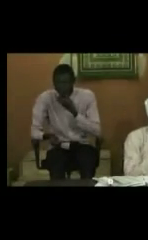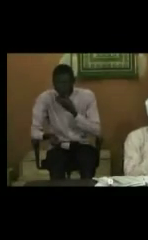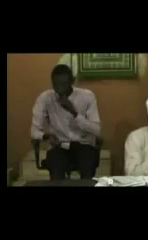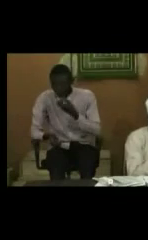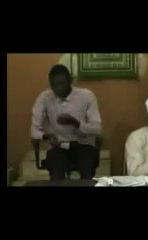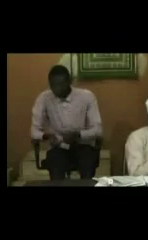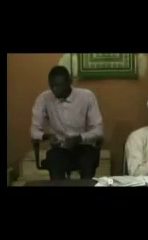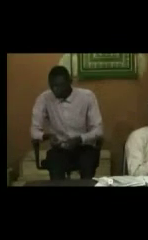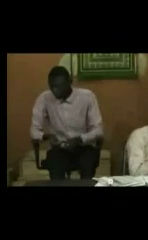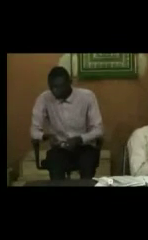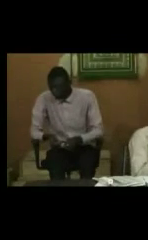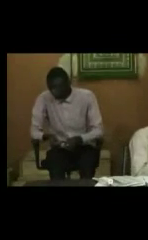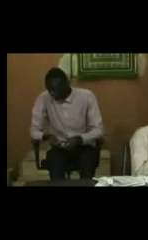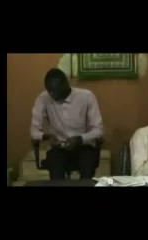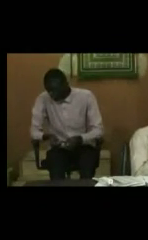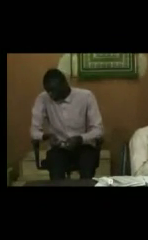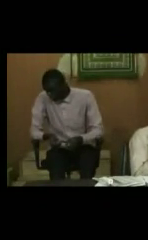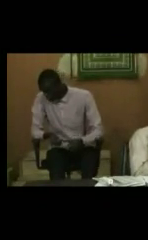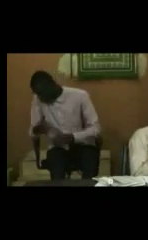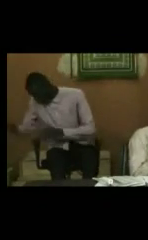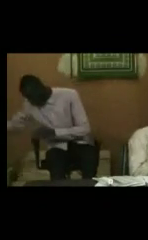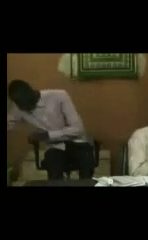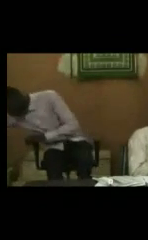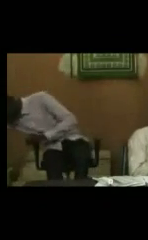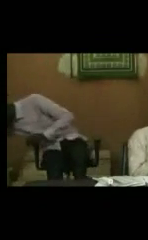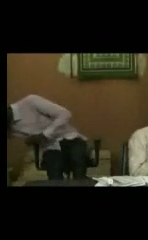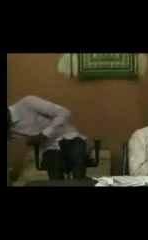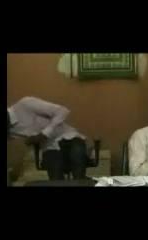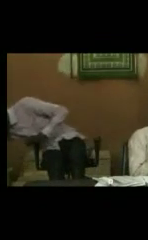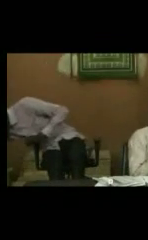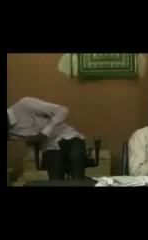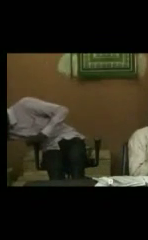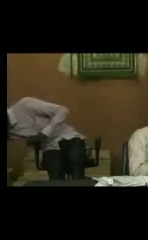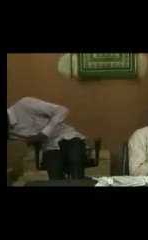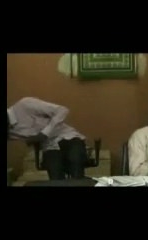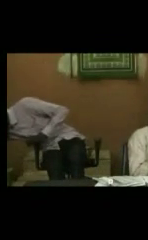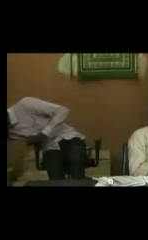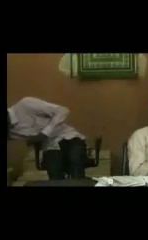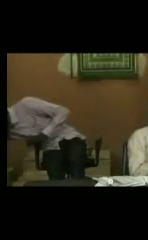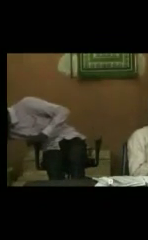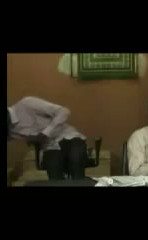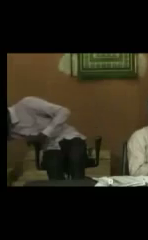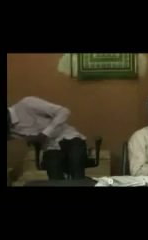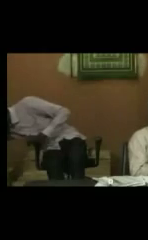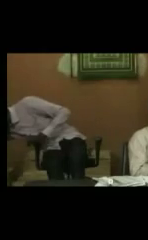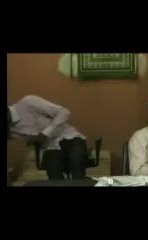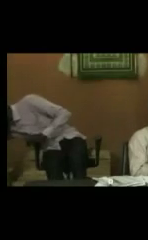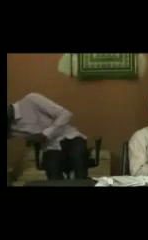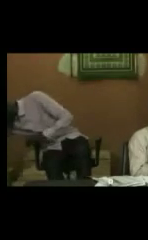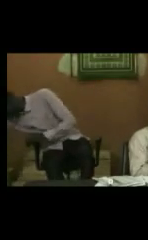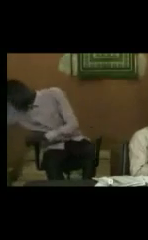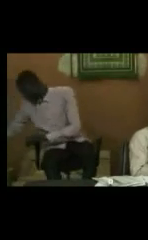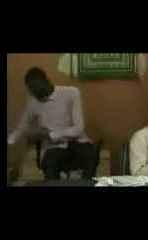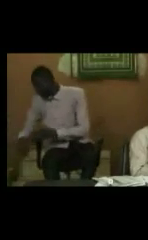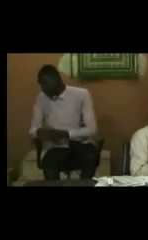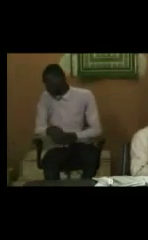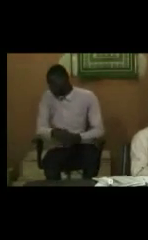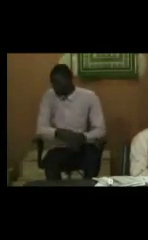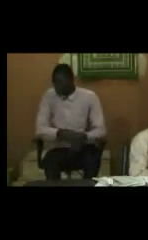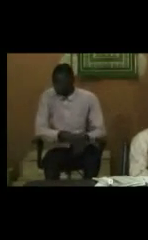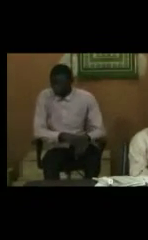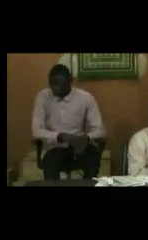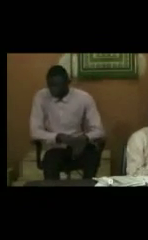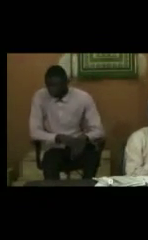je eyike yeye eye to na ni ekan to le fi mu